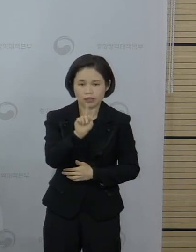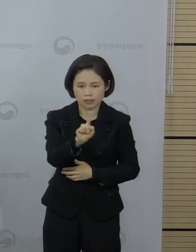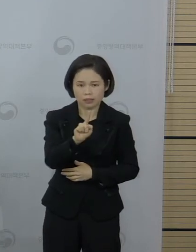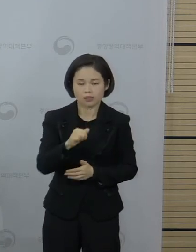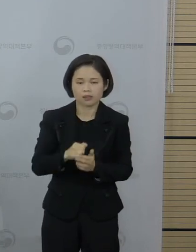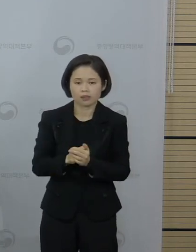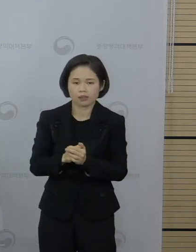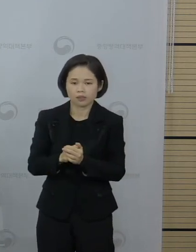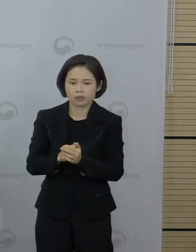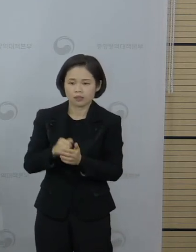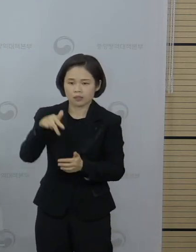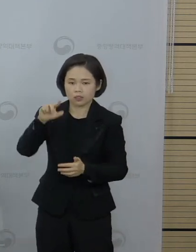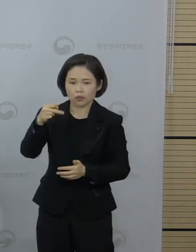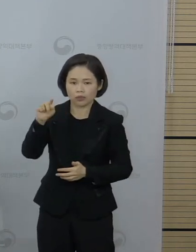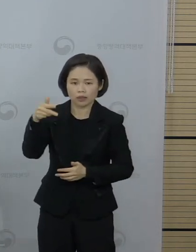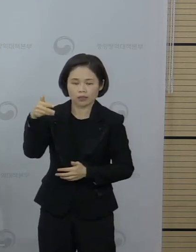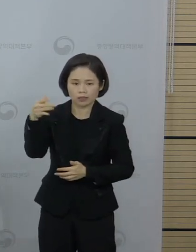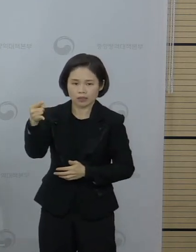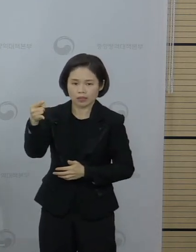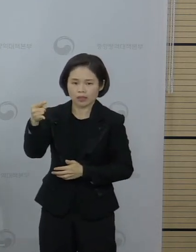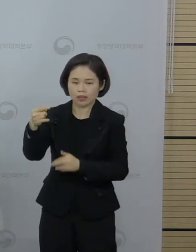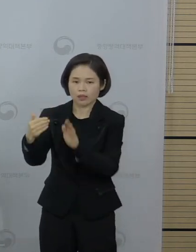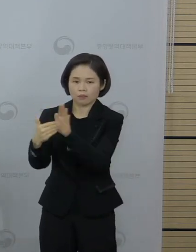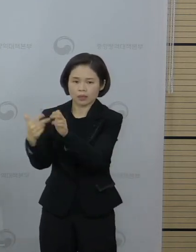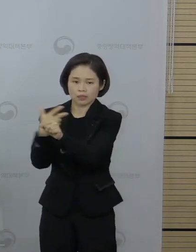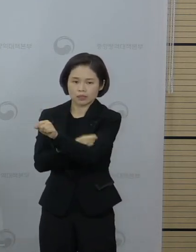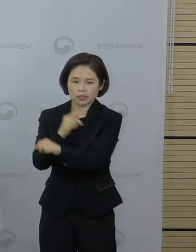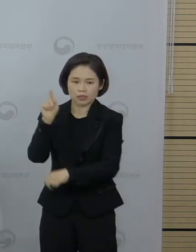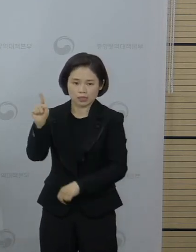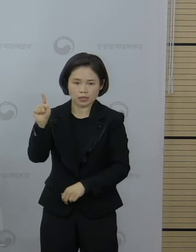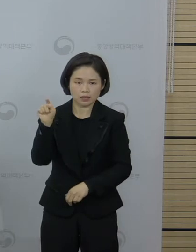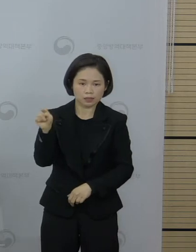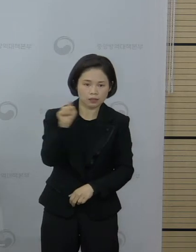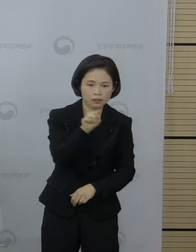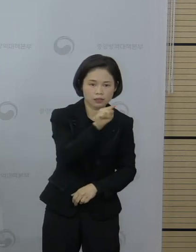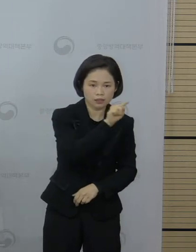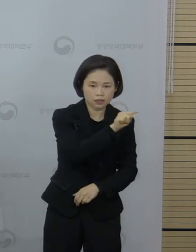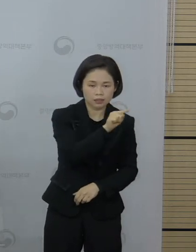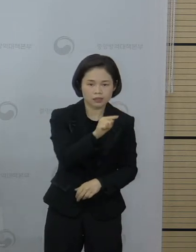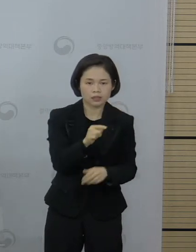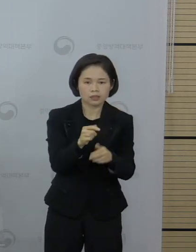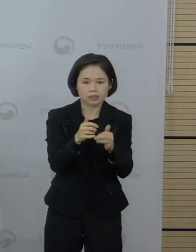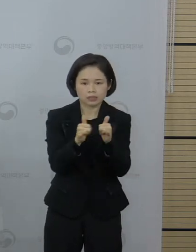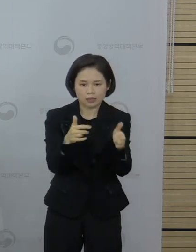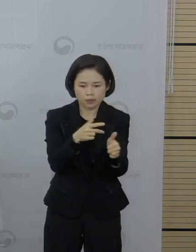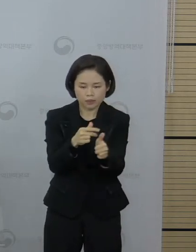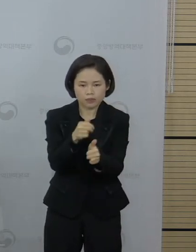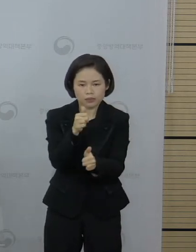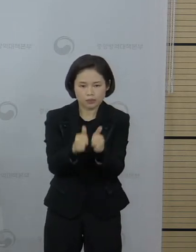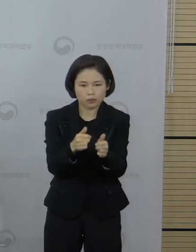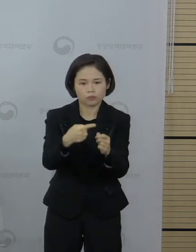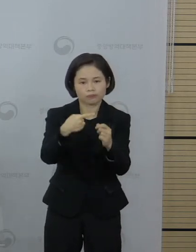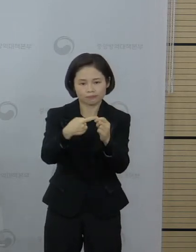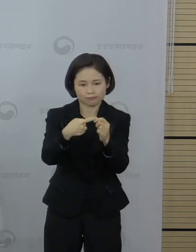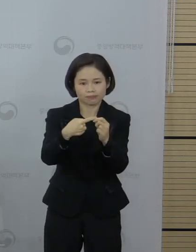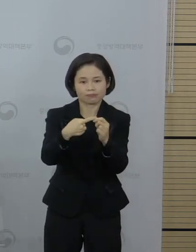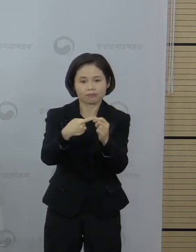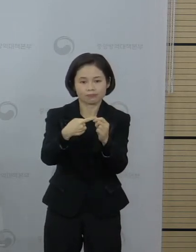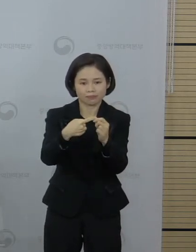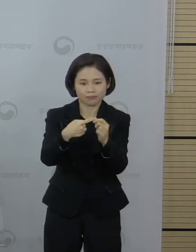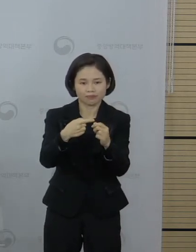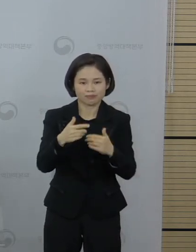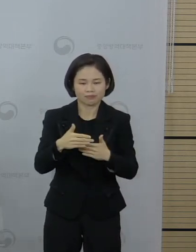그리고 전달체 백신 1종이 각각 임상 1상을 진행을 하고 있고,